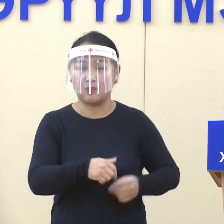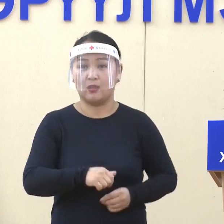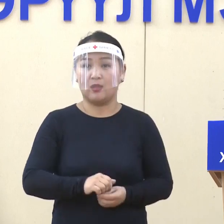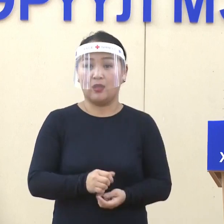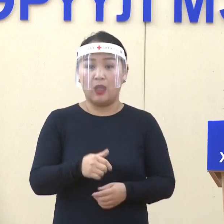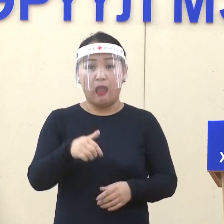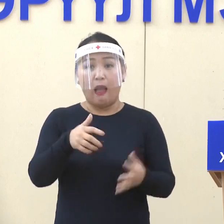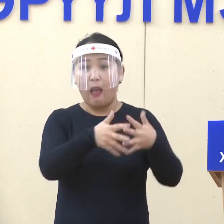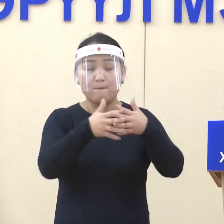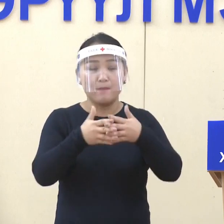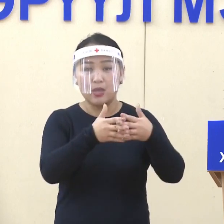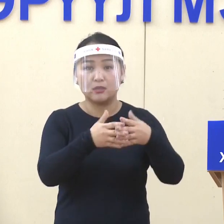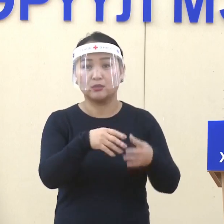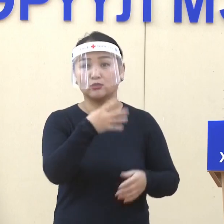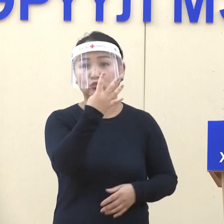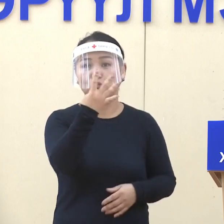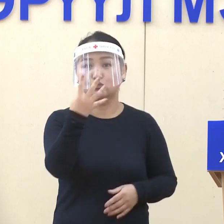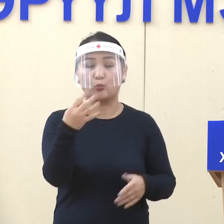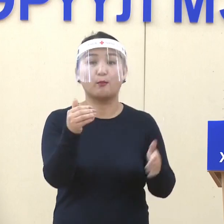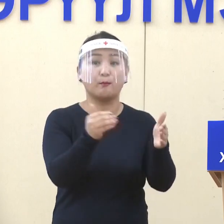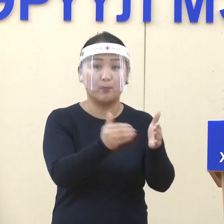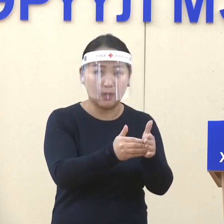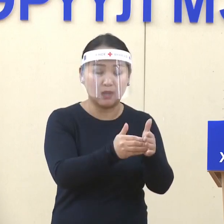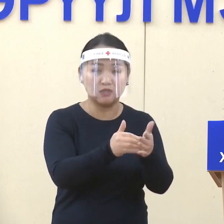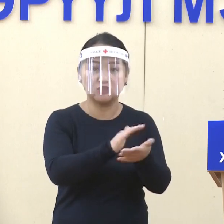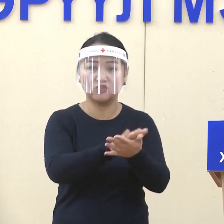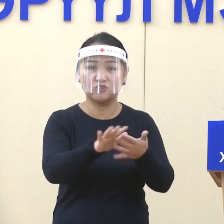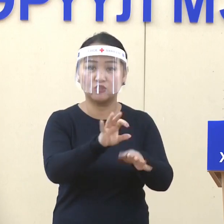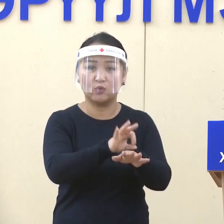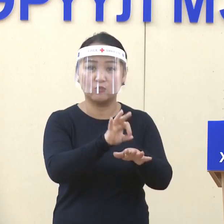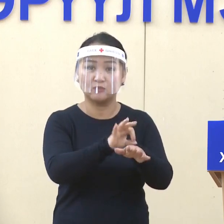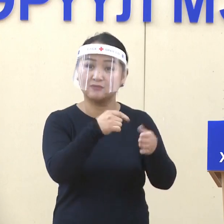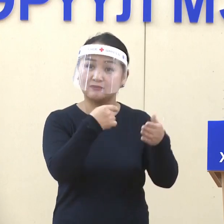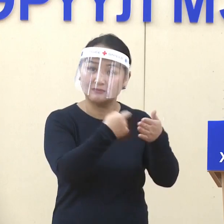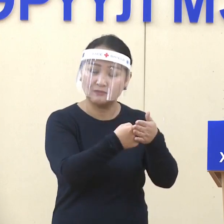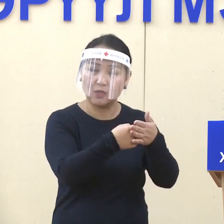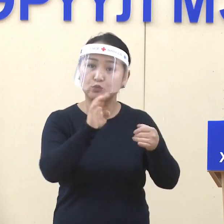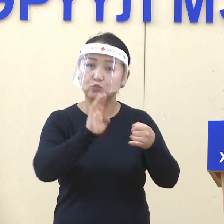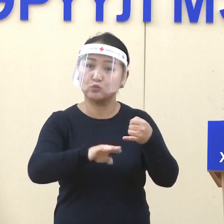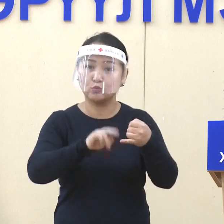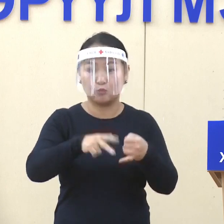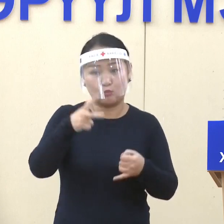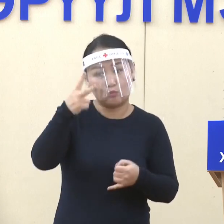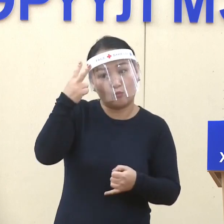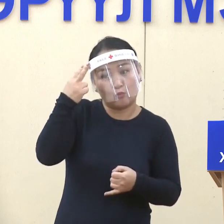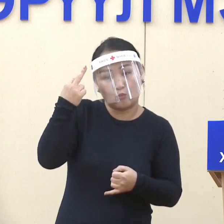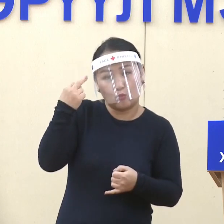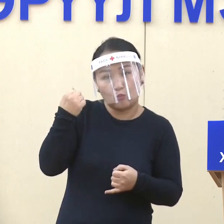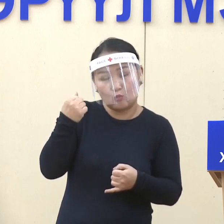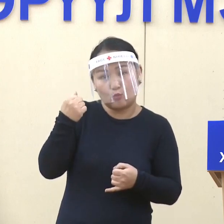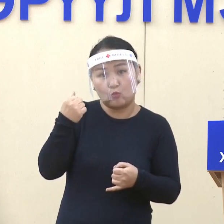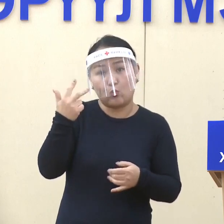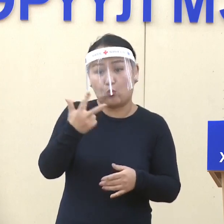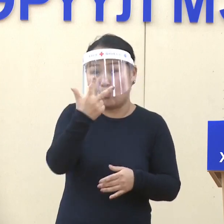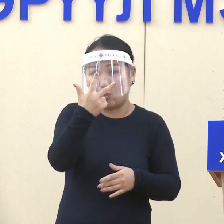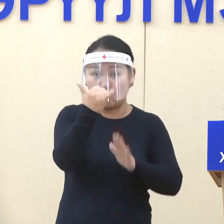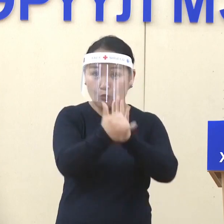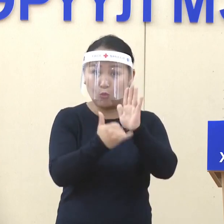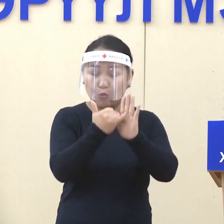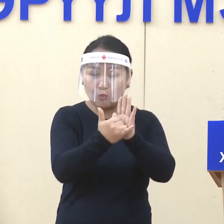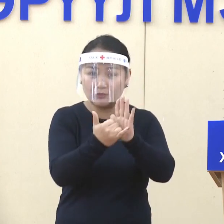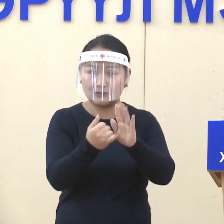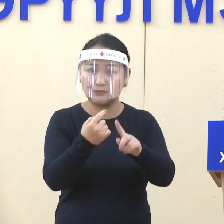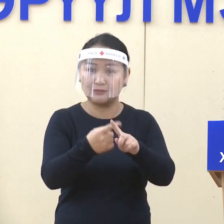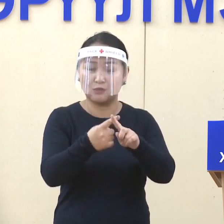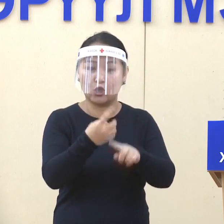улсад 44,000 хүн одоо шинэ тохиолдол бүртгэгдсэн. Сүүлийн 3 өдрөд дараалан 40-оос дээш шинэ